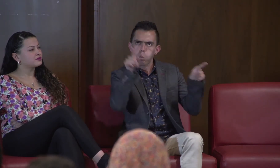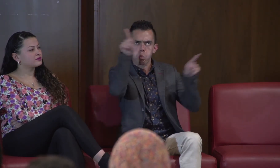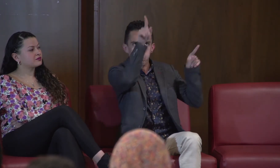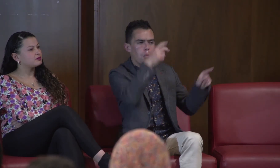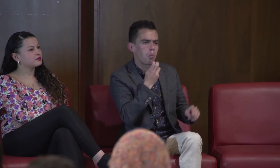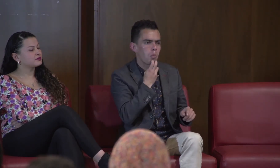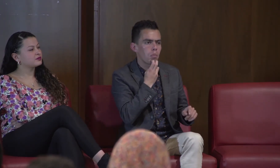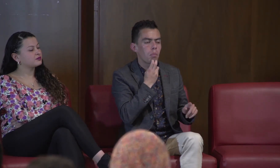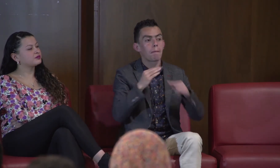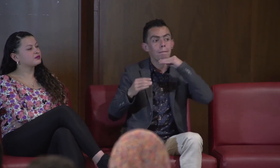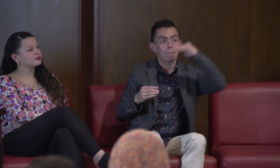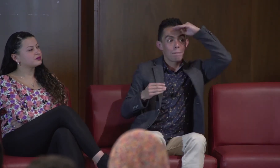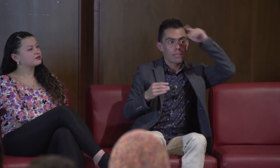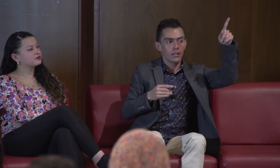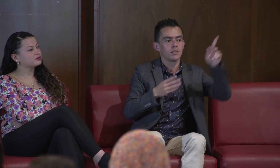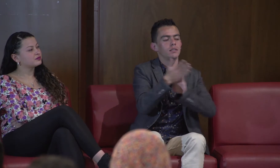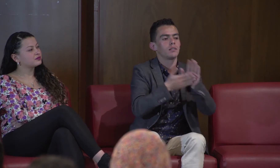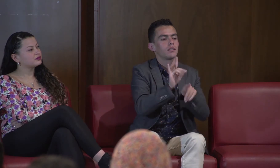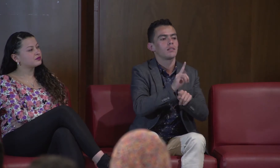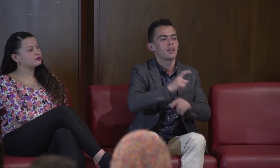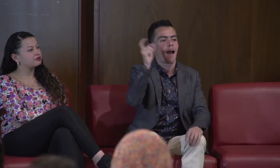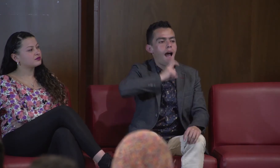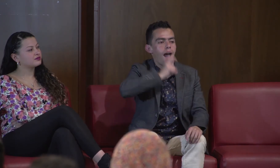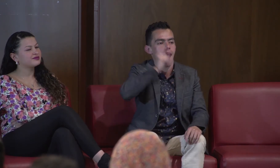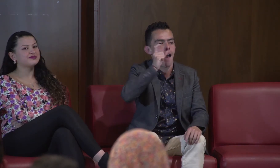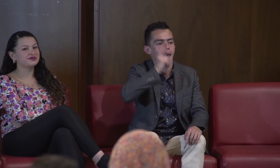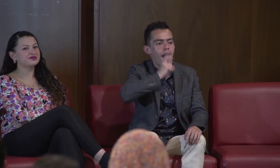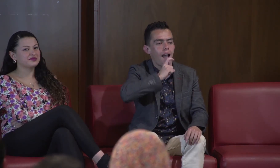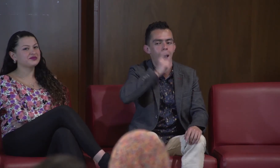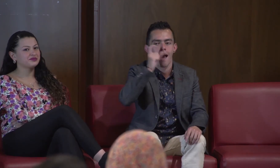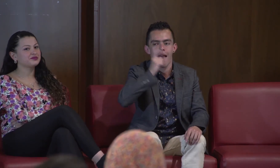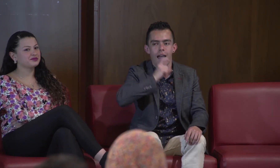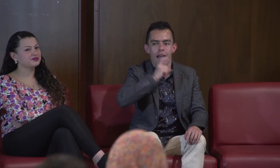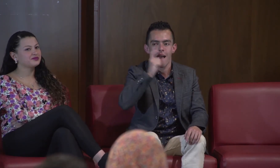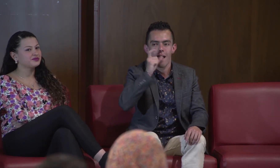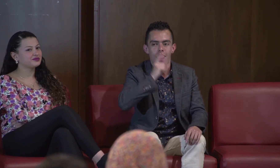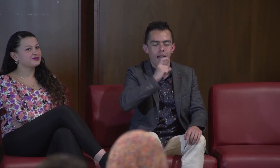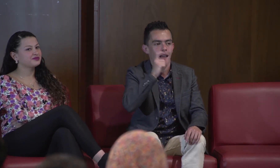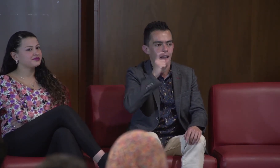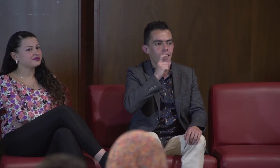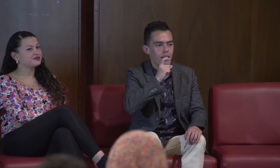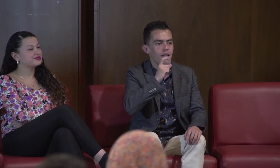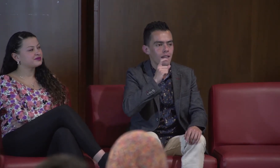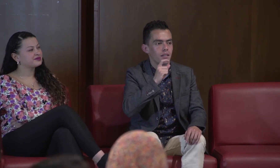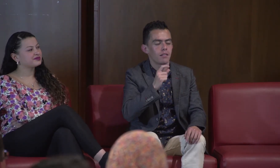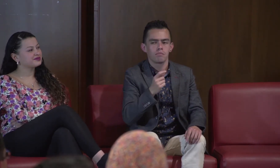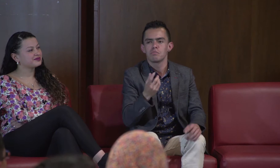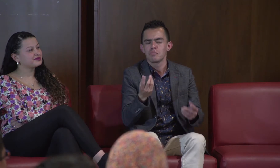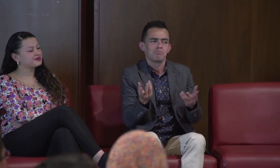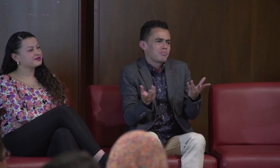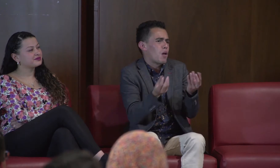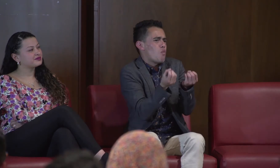Aquí en Bogotá se utiliza así y tal vez en otras regiones también, pero en Medellín utilizan esta configuración para referirse a la risa, ya